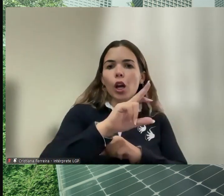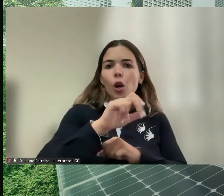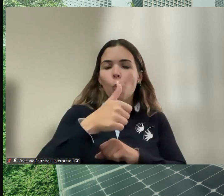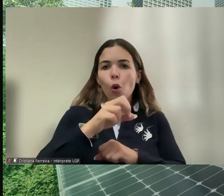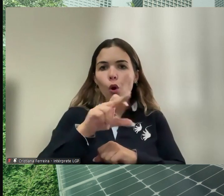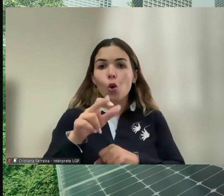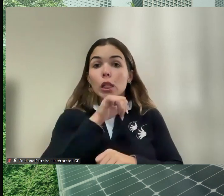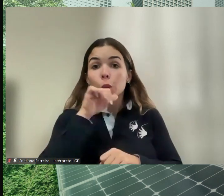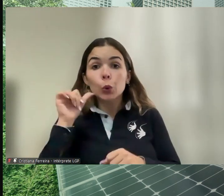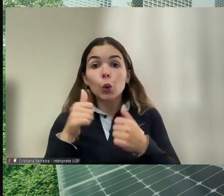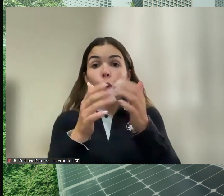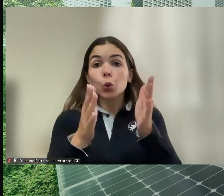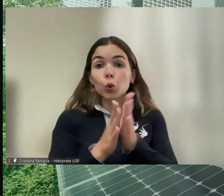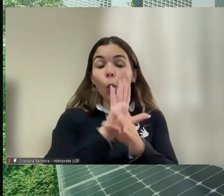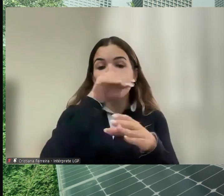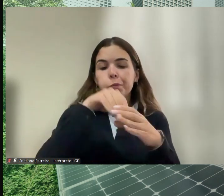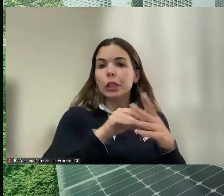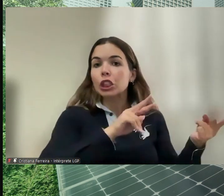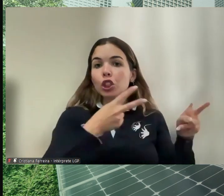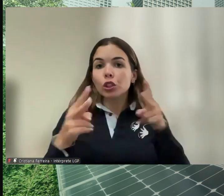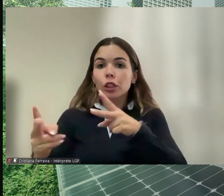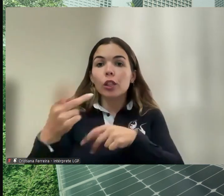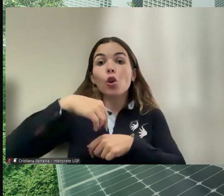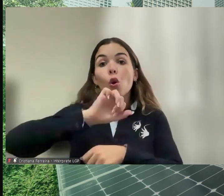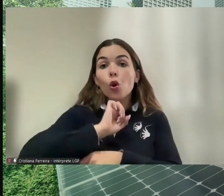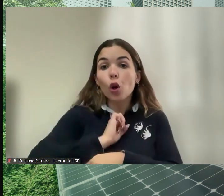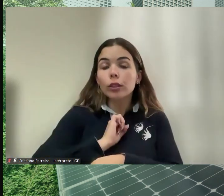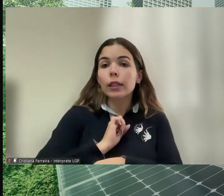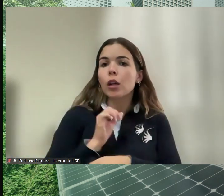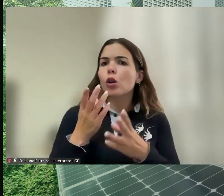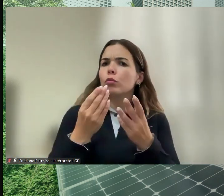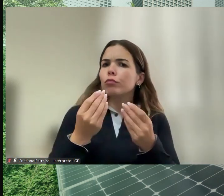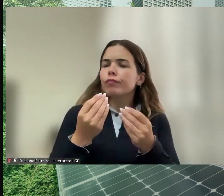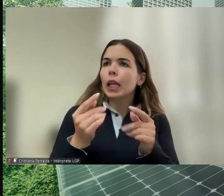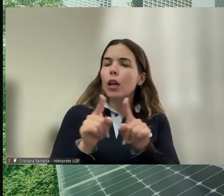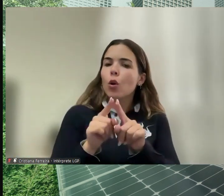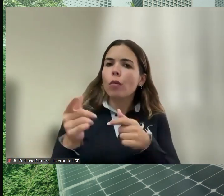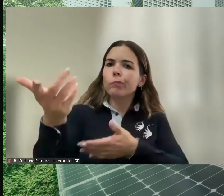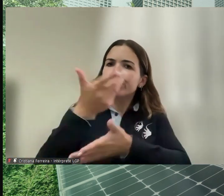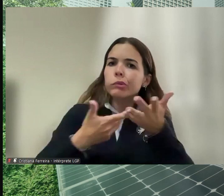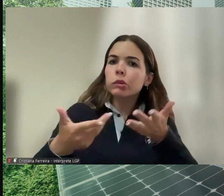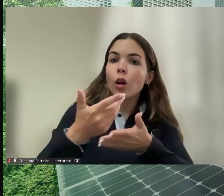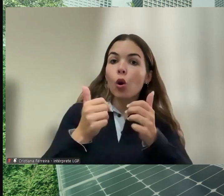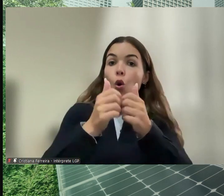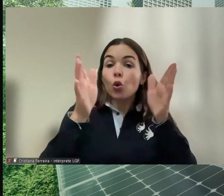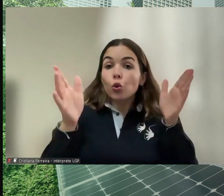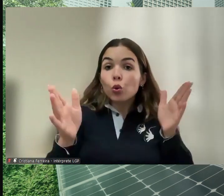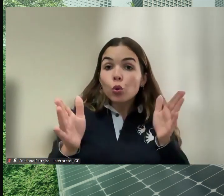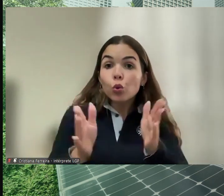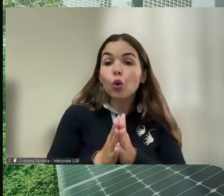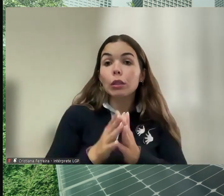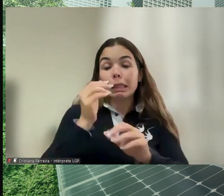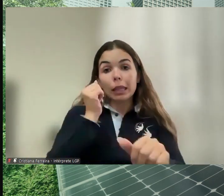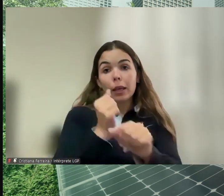na nossa estratégia e estão muito, digamos, foram partilhados por todos, com todos, e foram trabalhados,